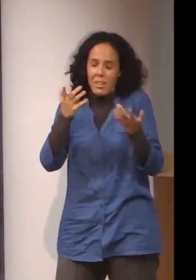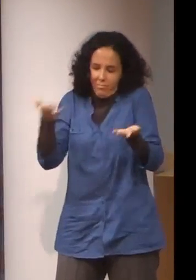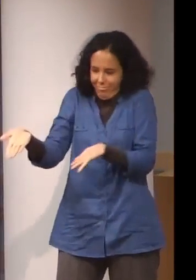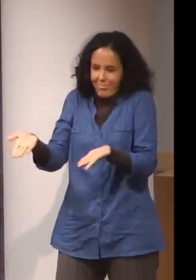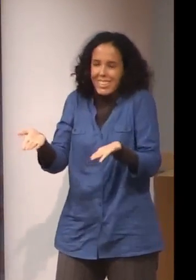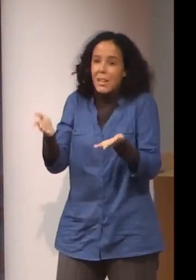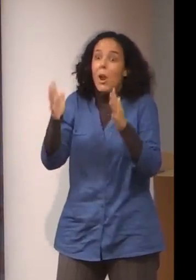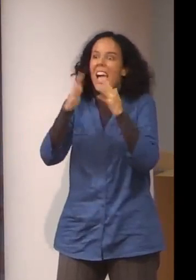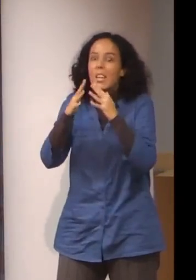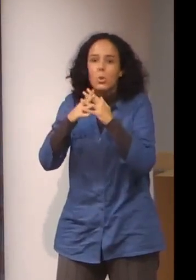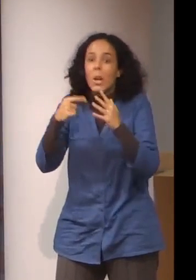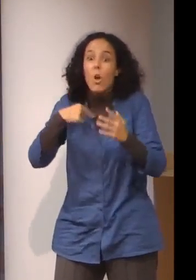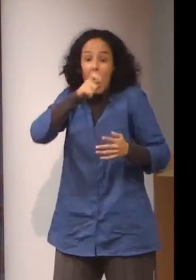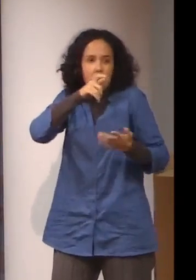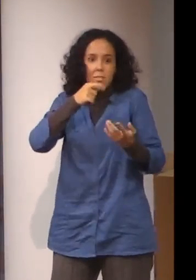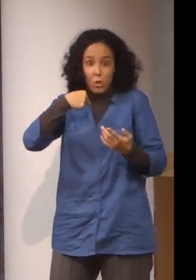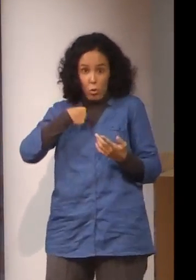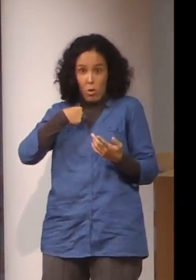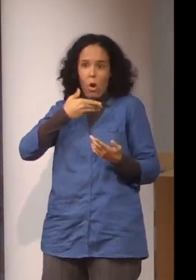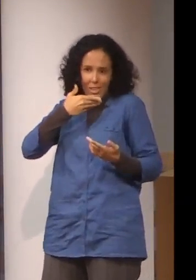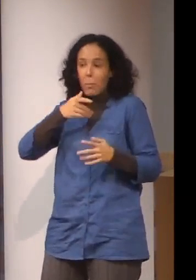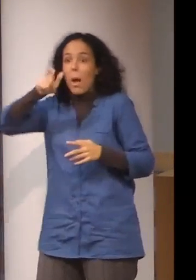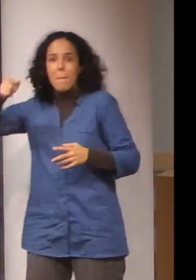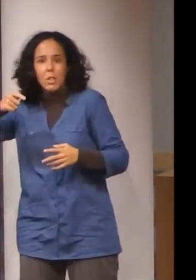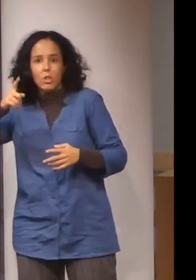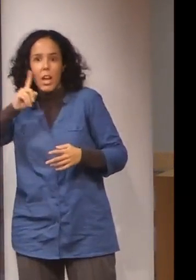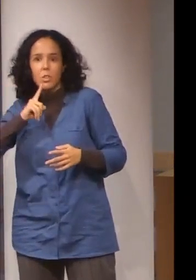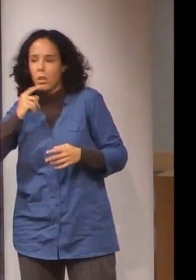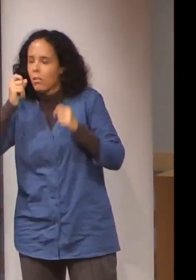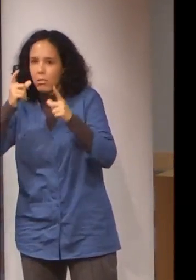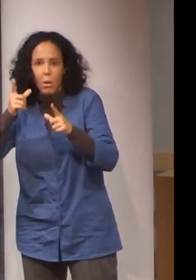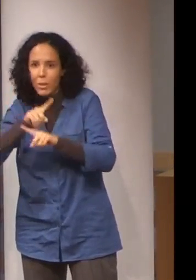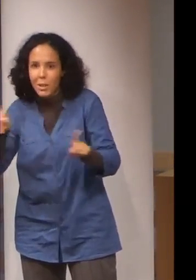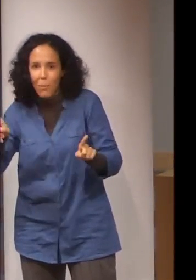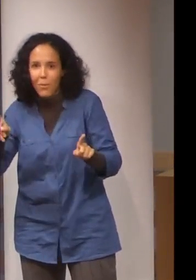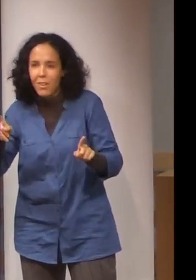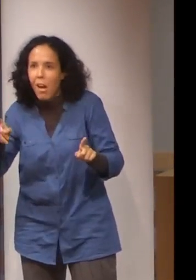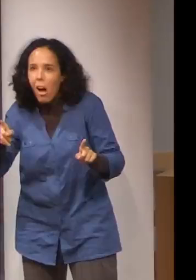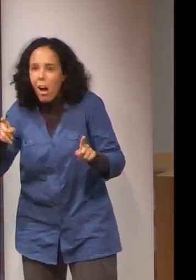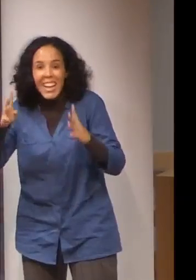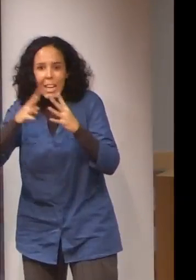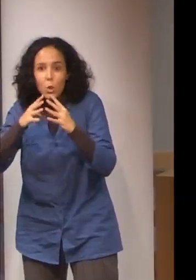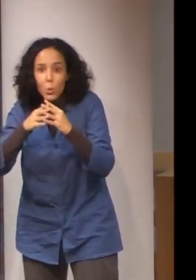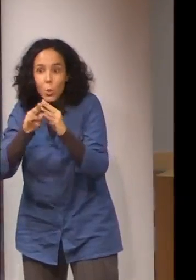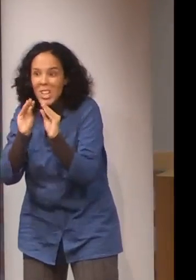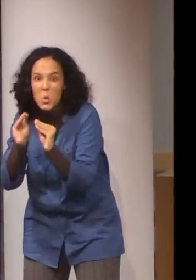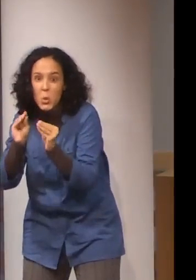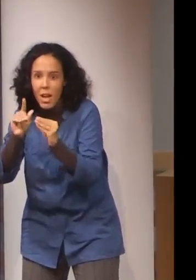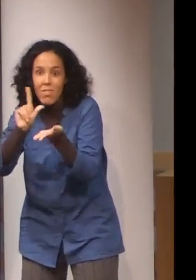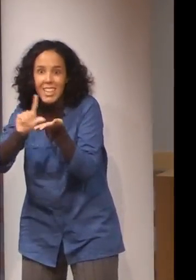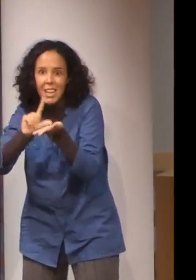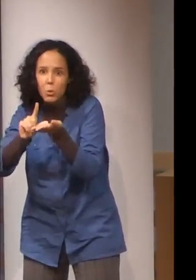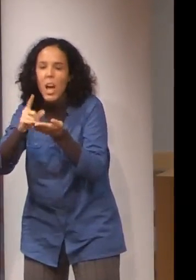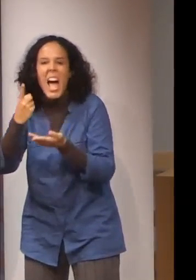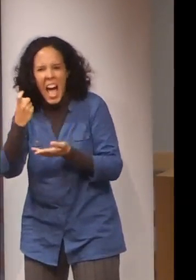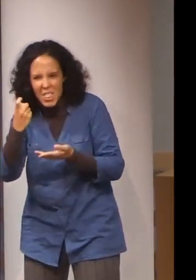entre lo que son los términos con las primeras letras y lo que signaba. Claro, las personas no nos dimos cuenta solo, o